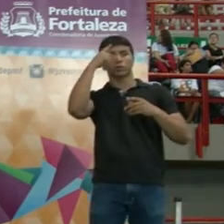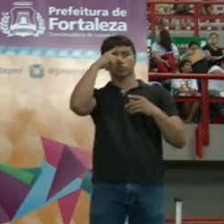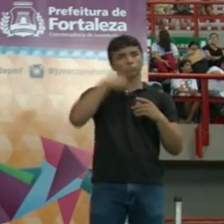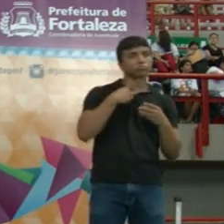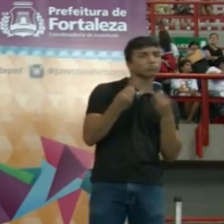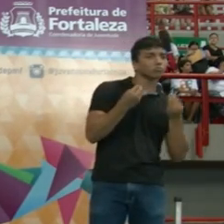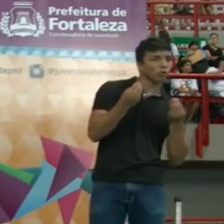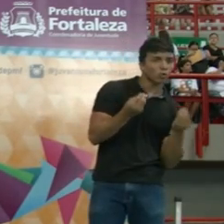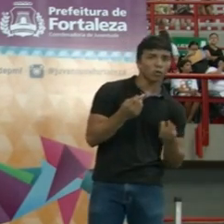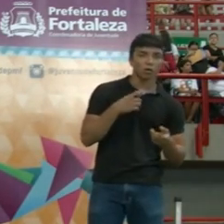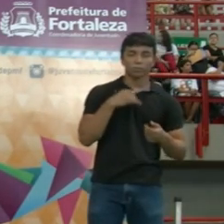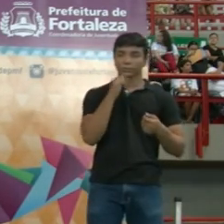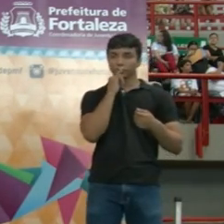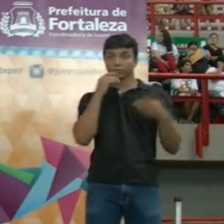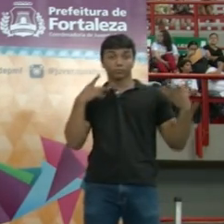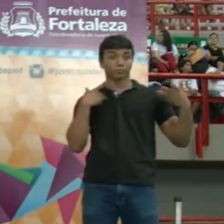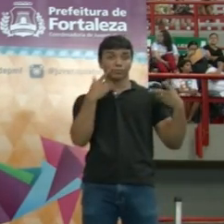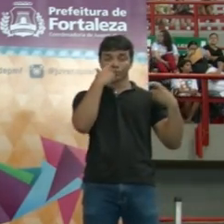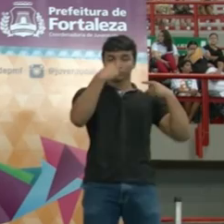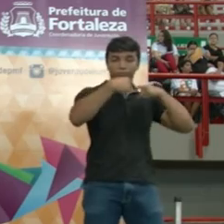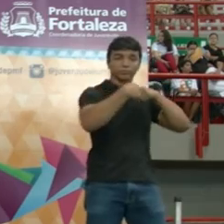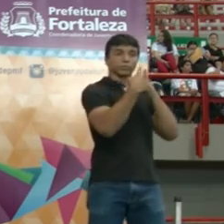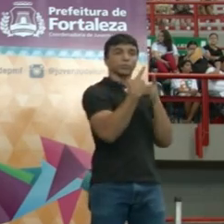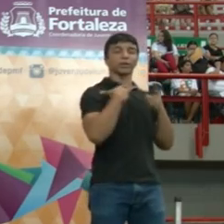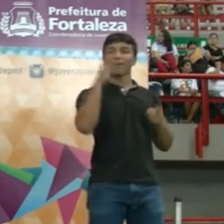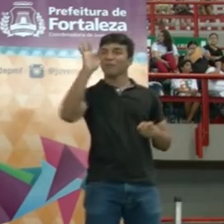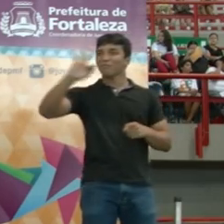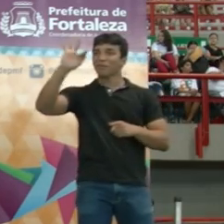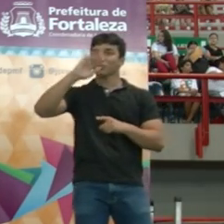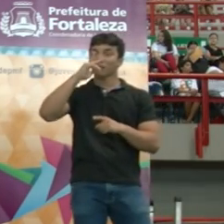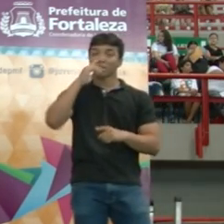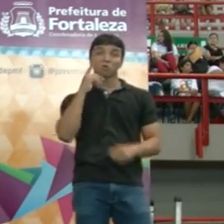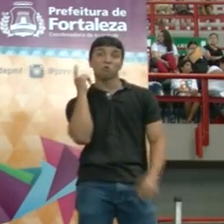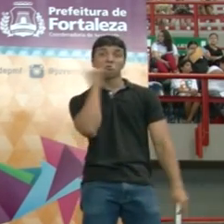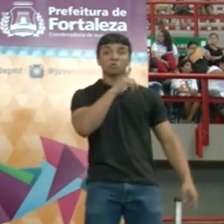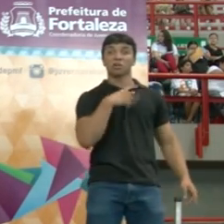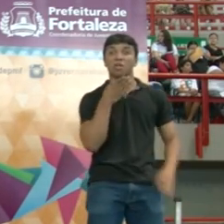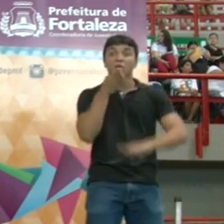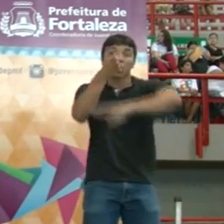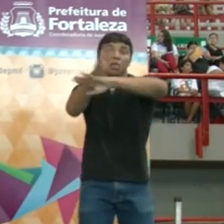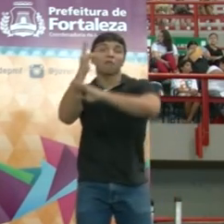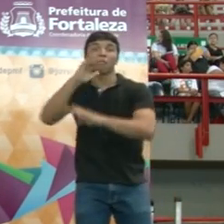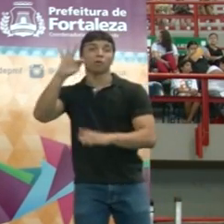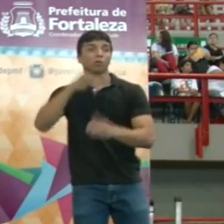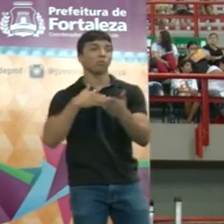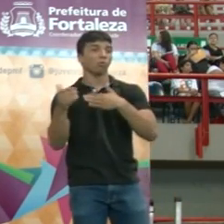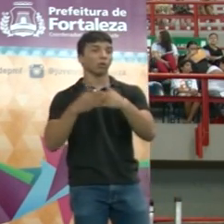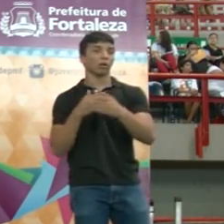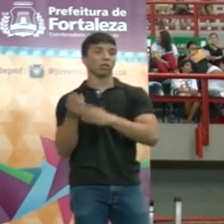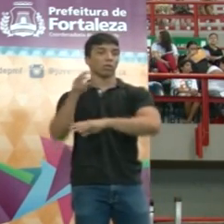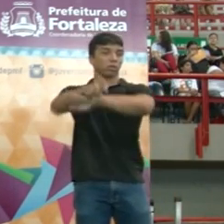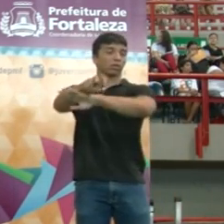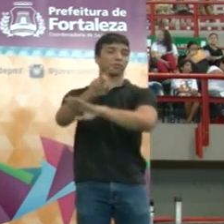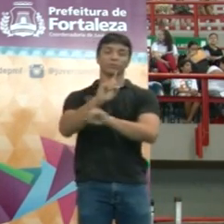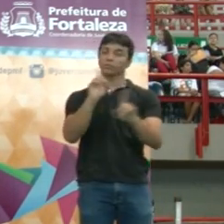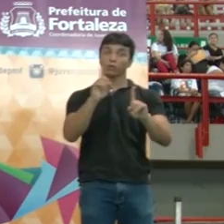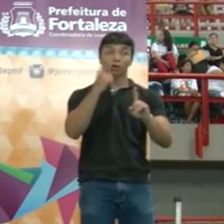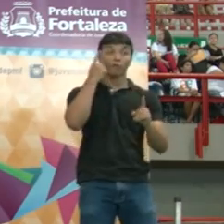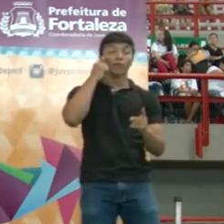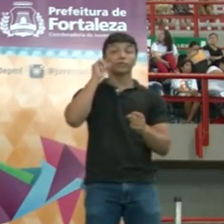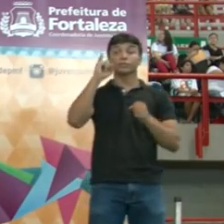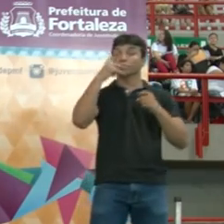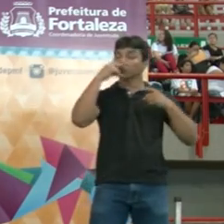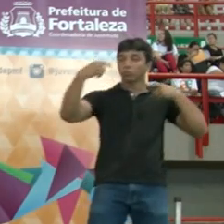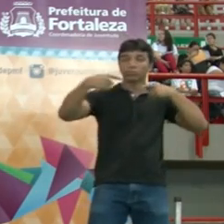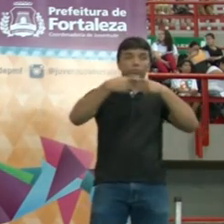conosco, né? Não é fazer uma faculdade só porque você quer passar naquilo, mas veja se é realmente a sua